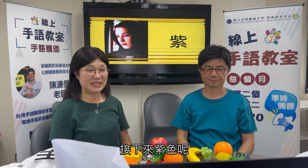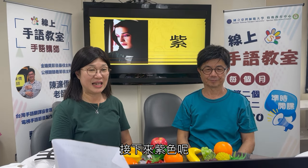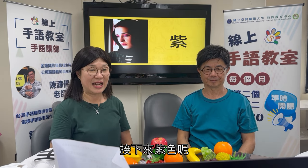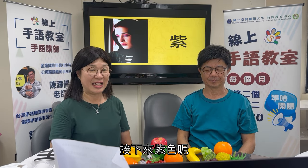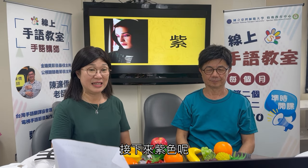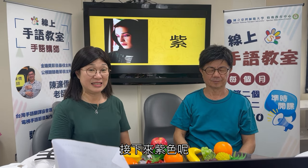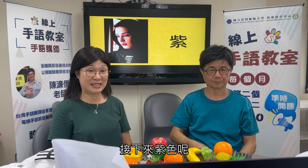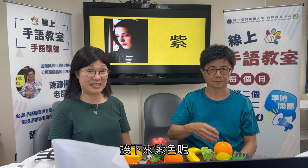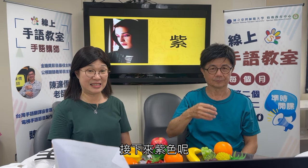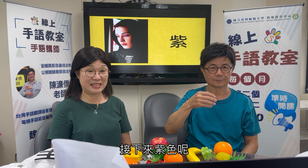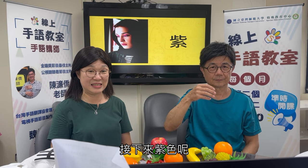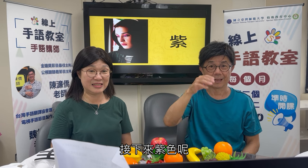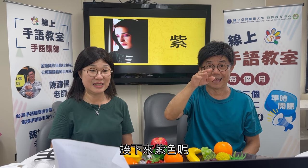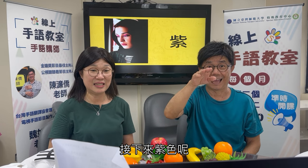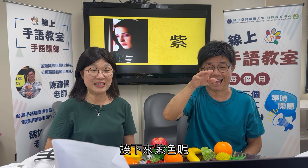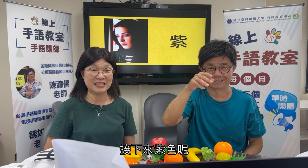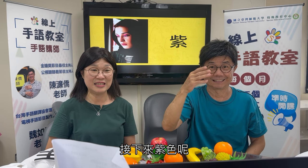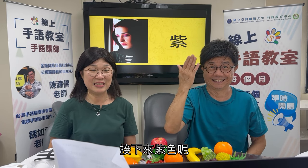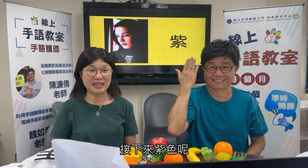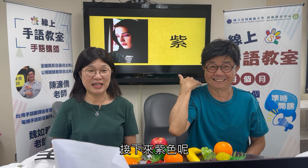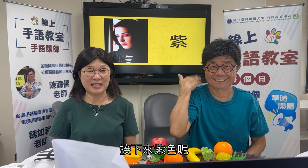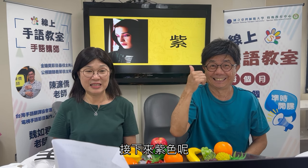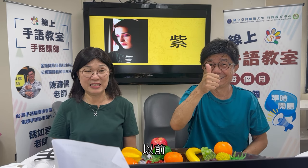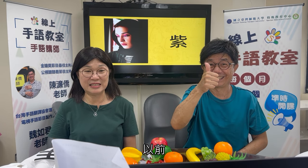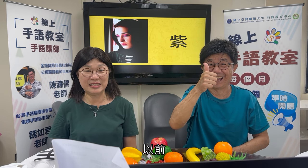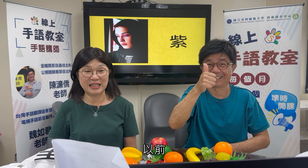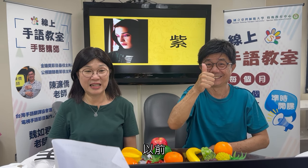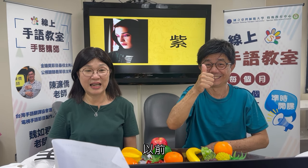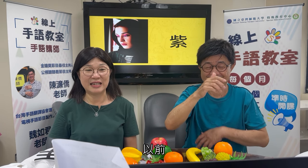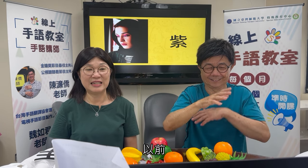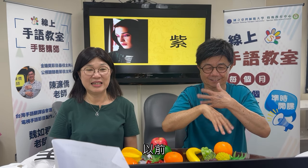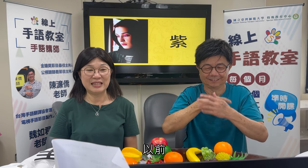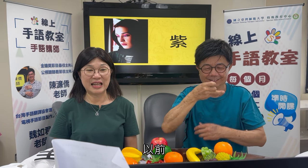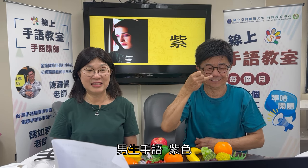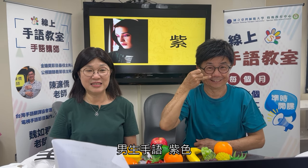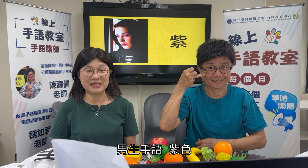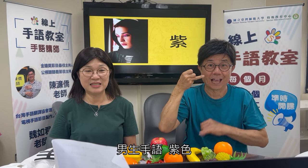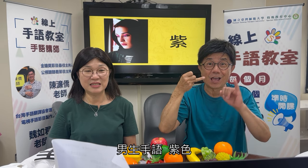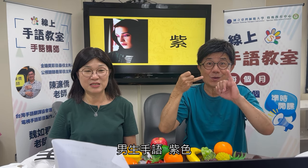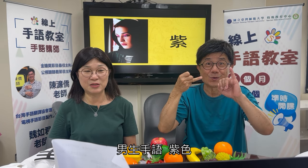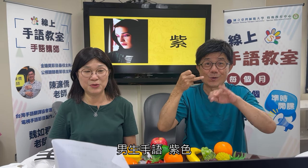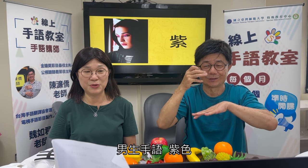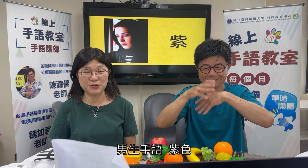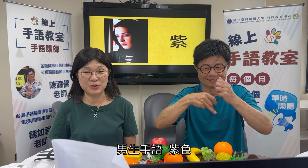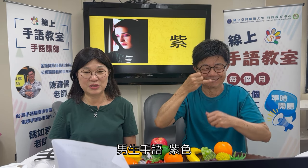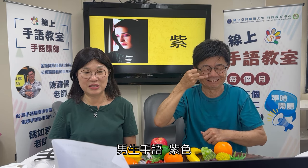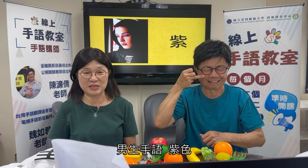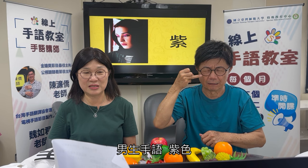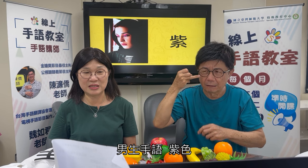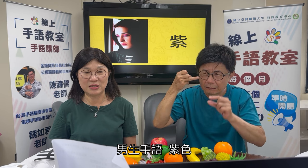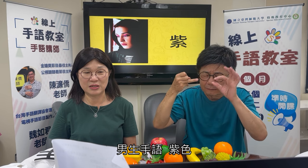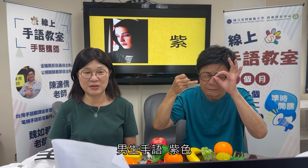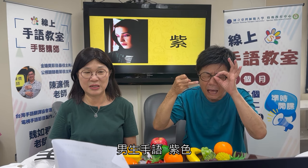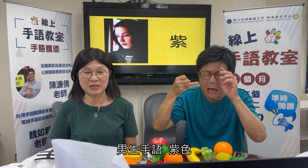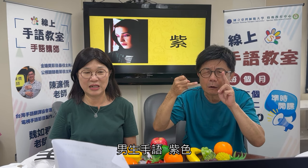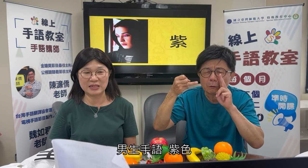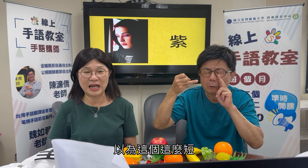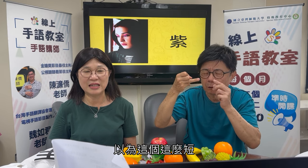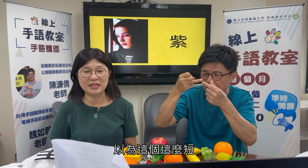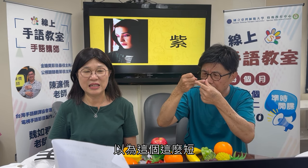来紫色呢，以前啊男生手语紫色，看以